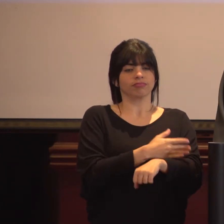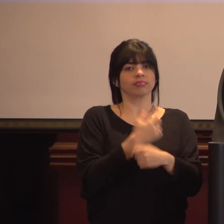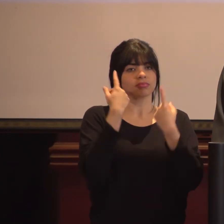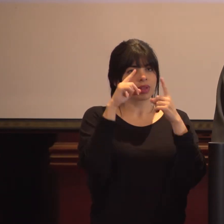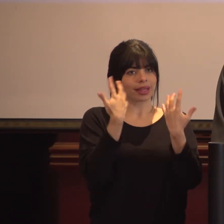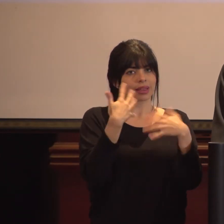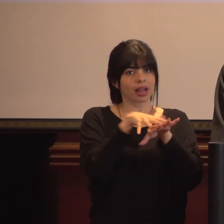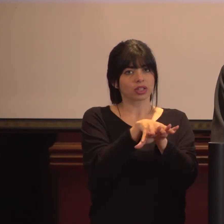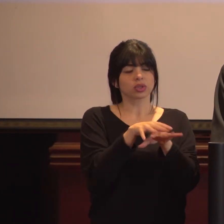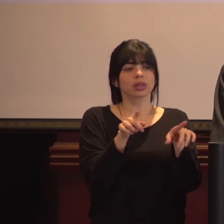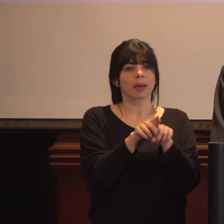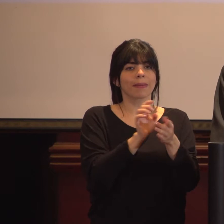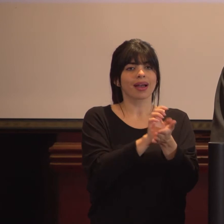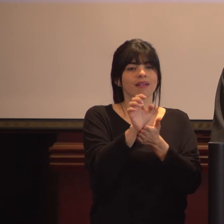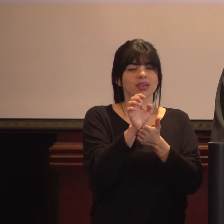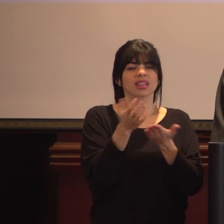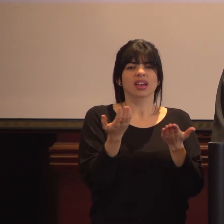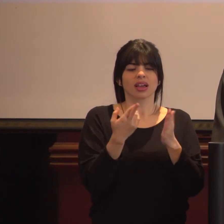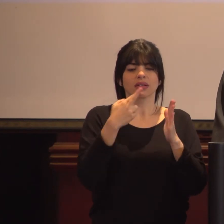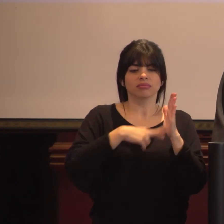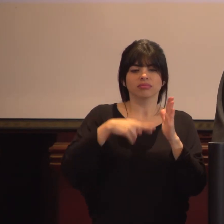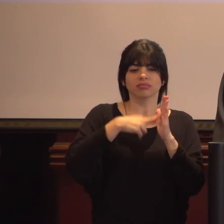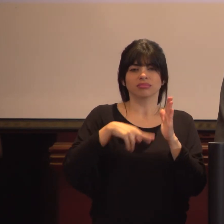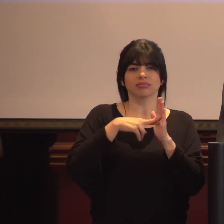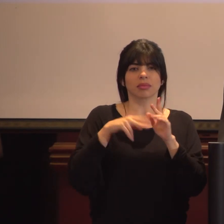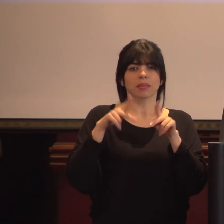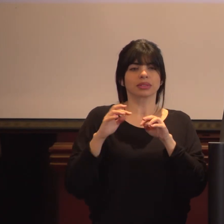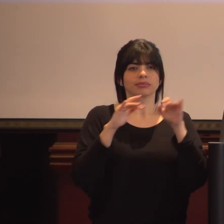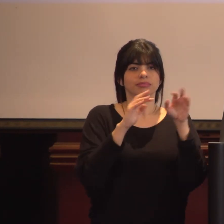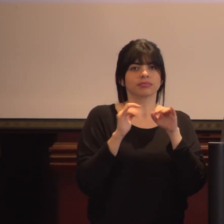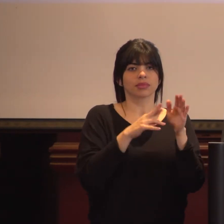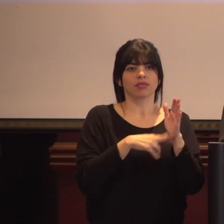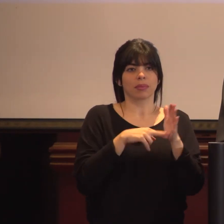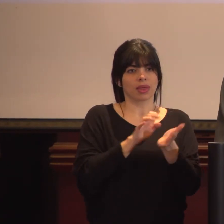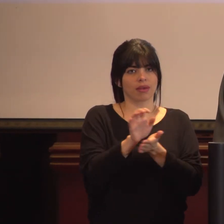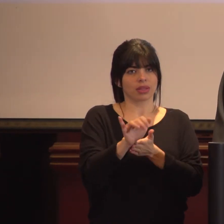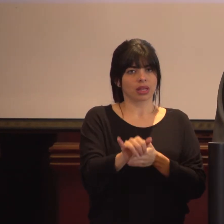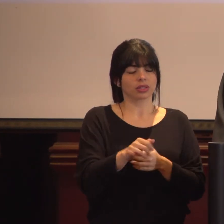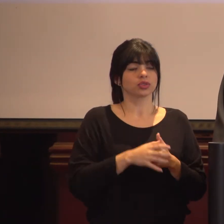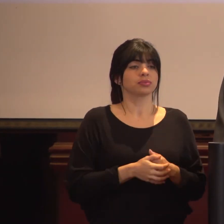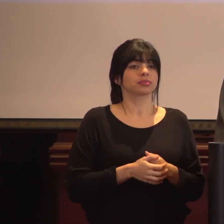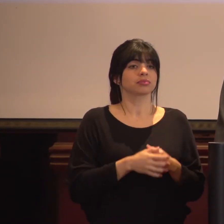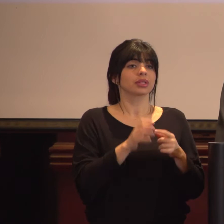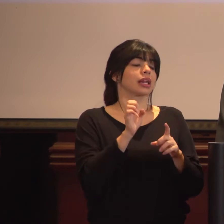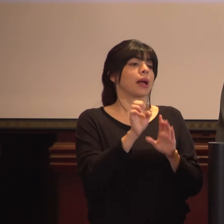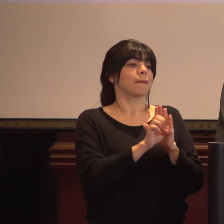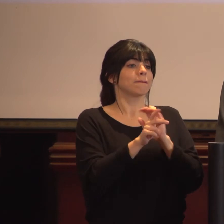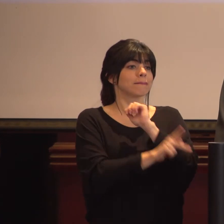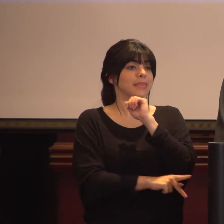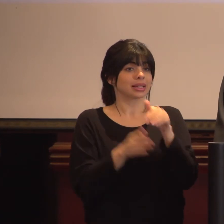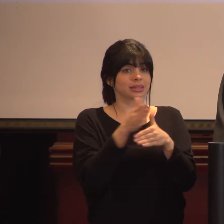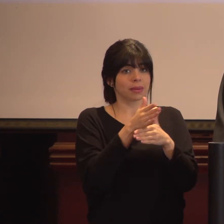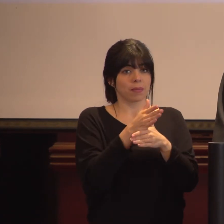reintegración y evitar la repetición del ciclo de desplazamiento en el caso de los países de tránsito